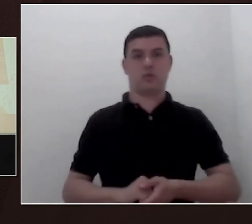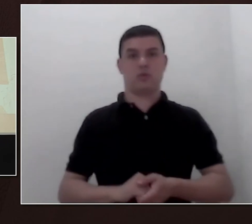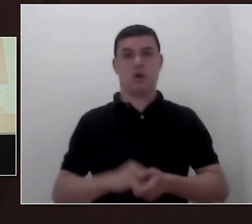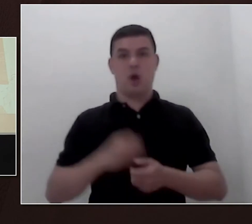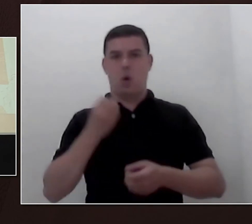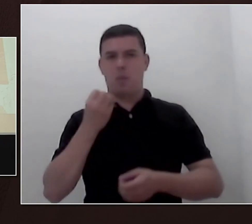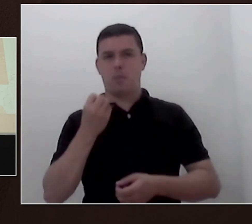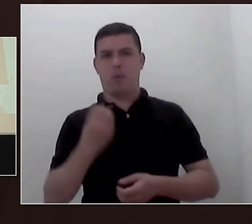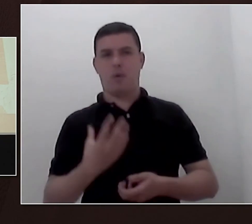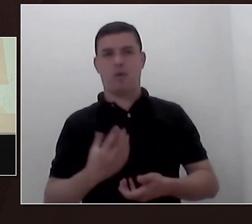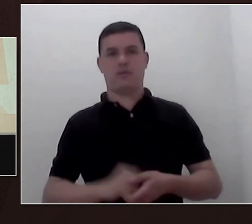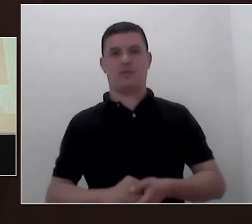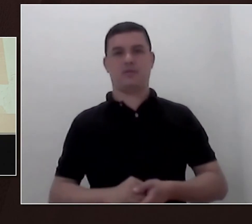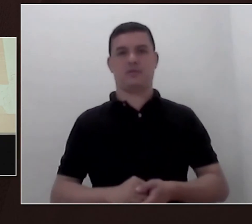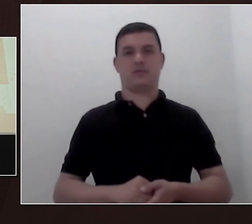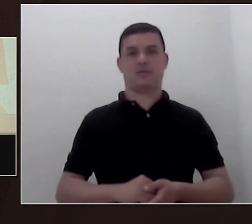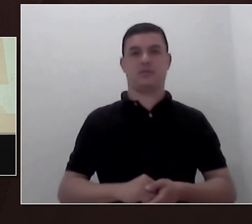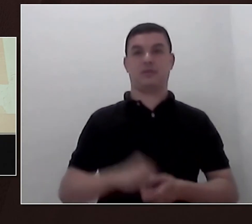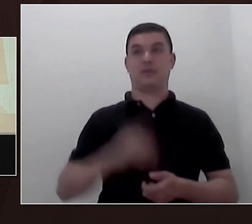galardão.